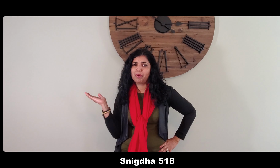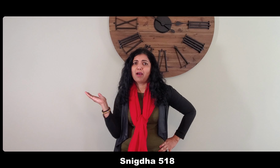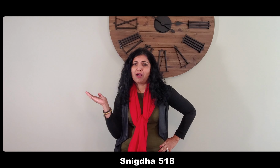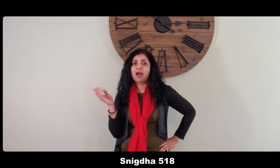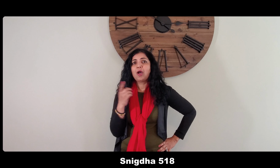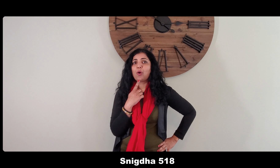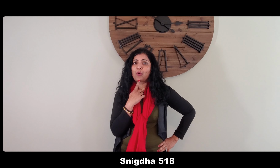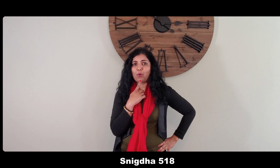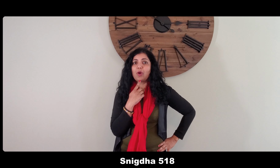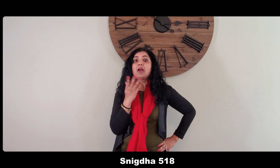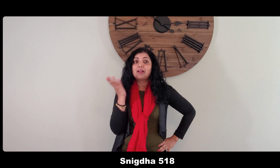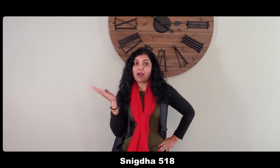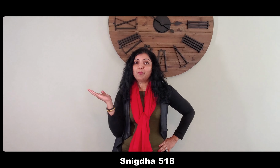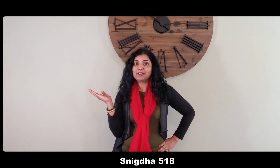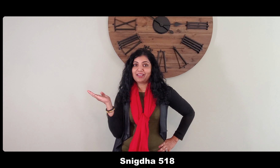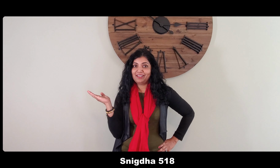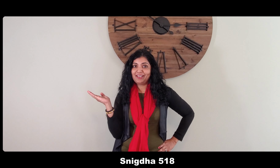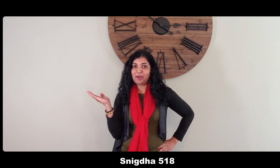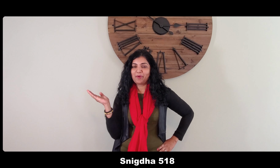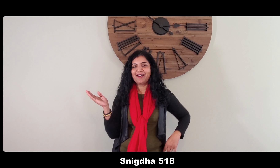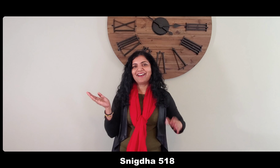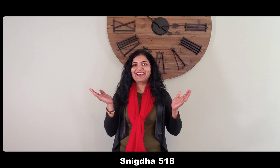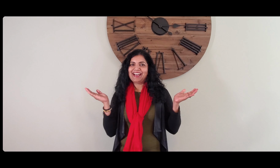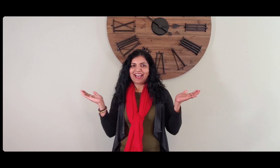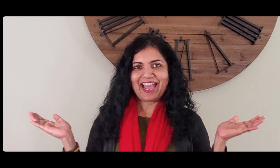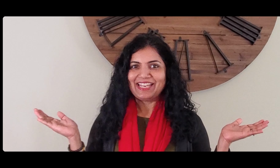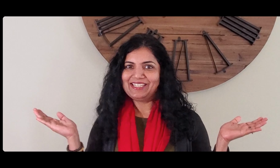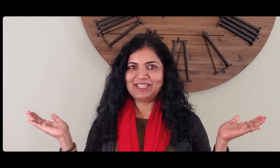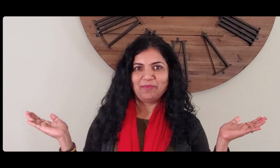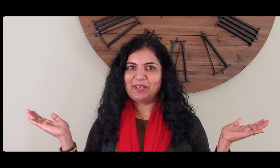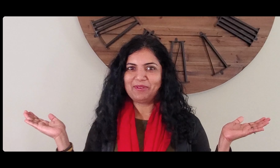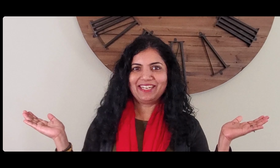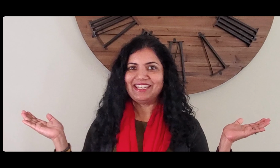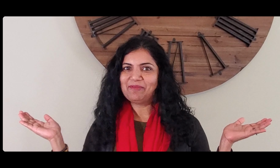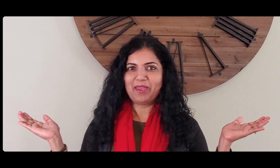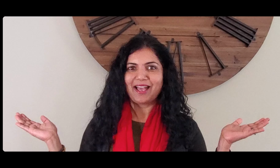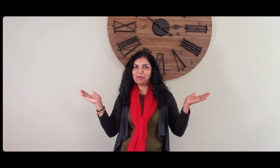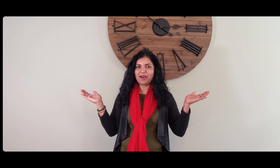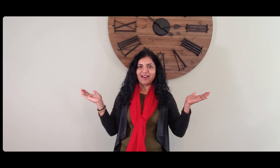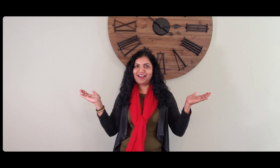काबा। ओहो का बताई काबा आईजीबीवी में काबा।